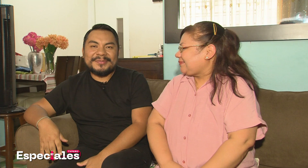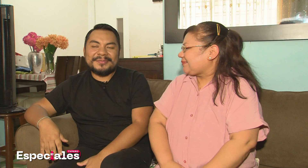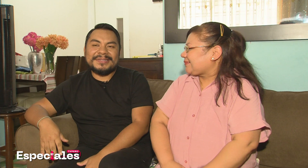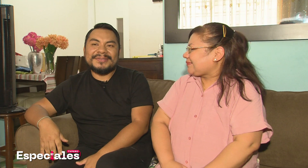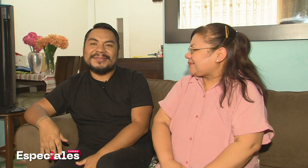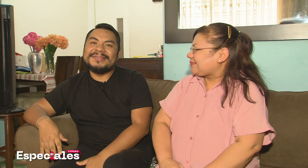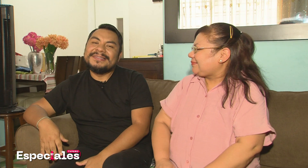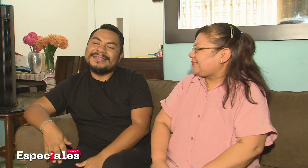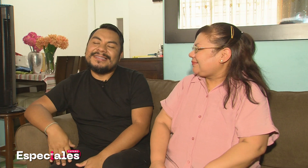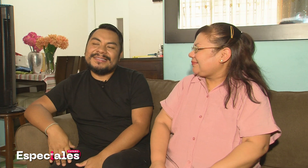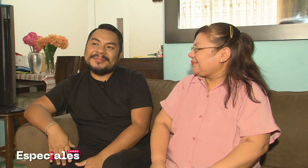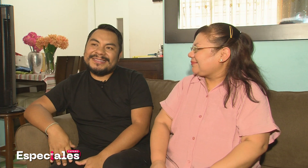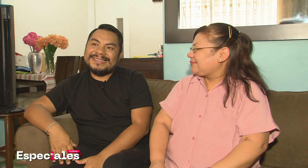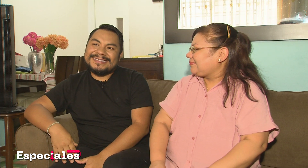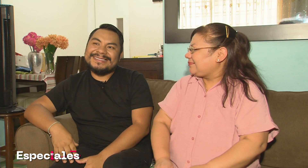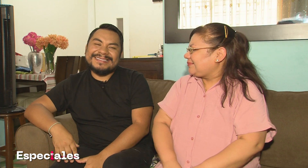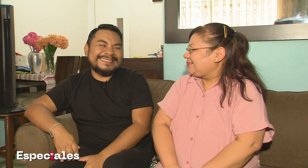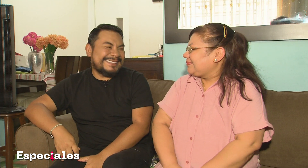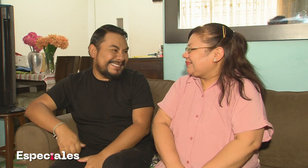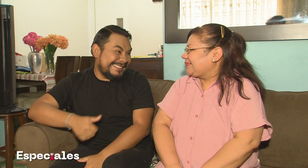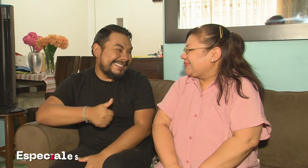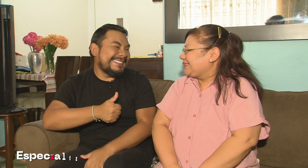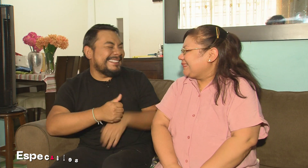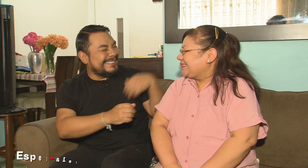lo veo a mi hermano interpretar.